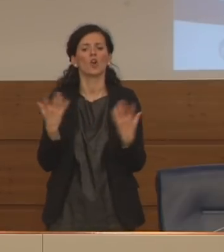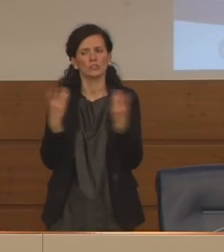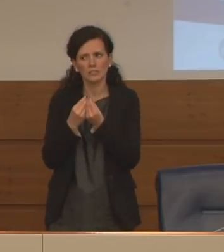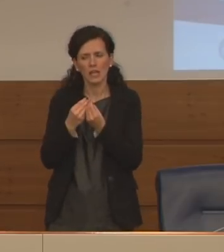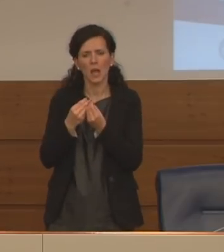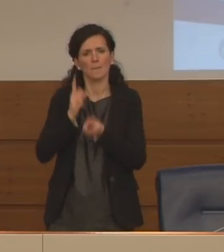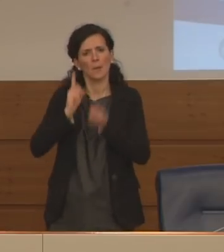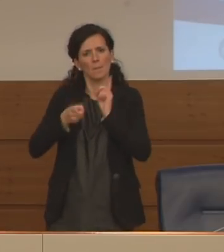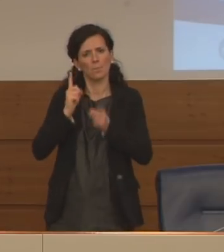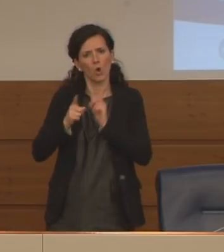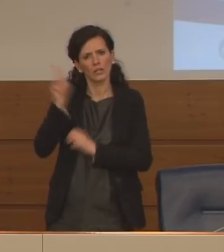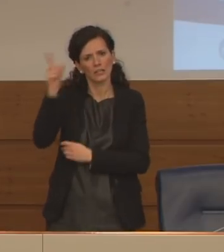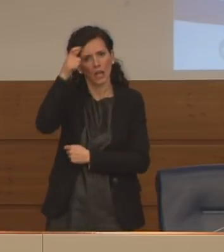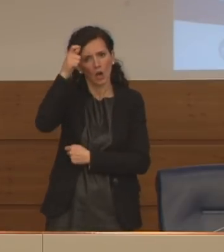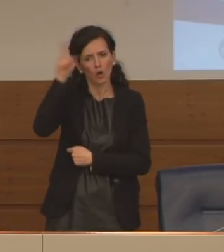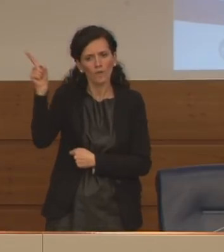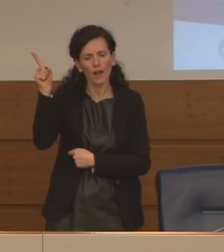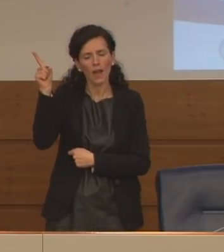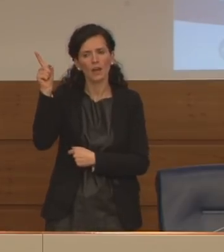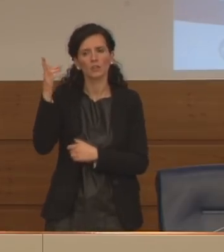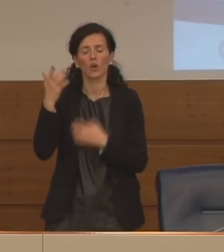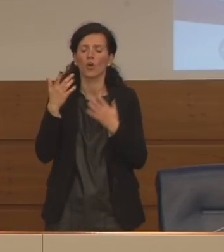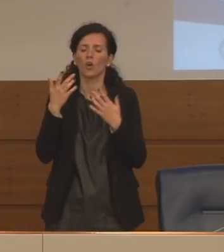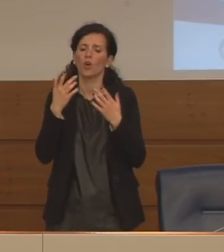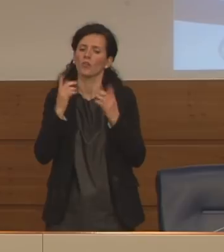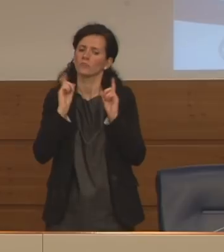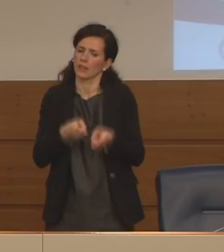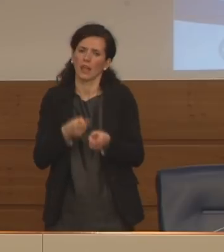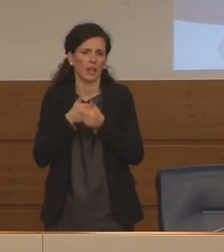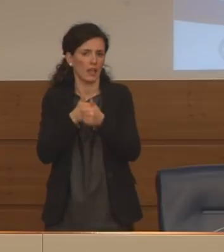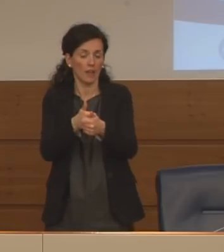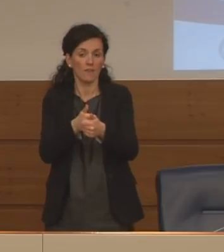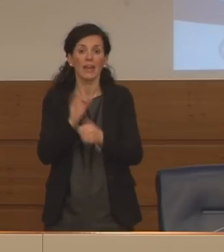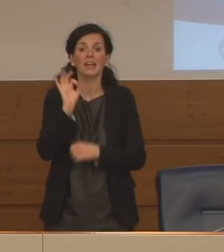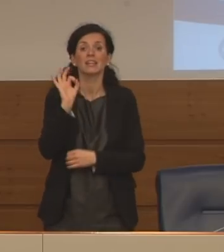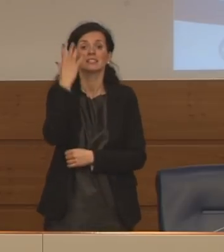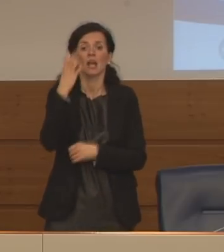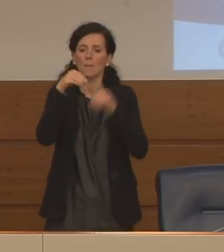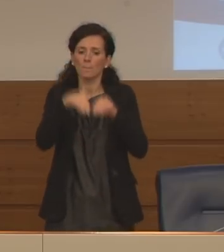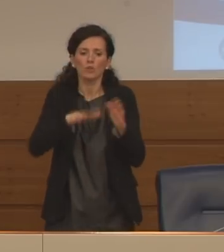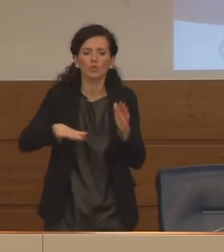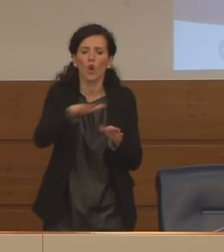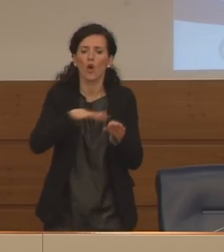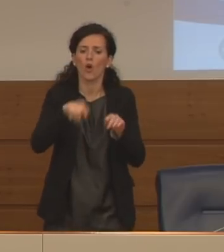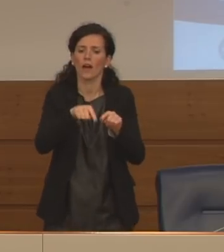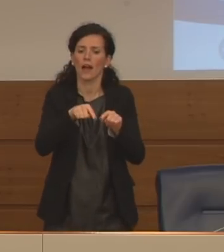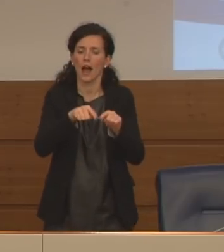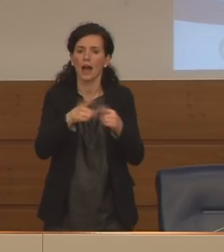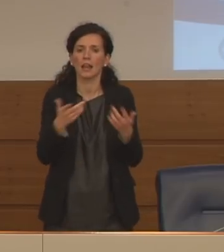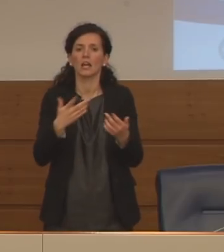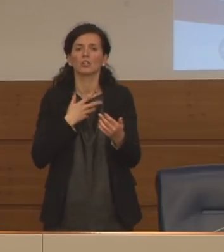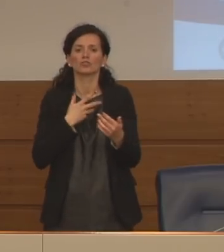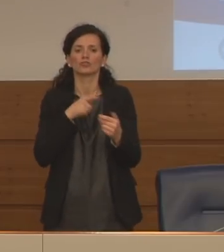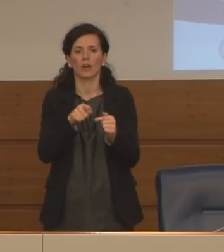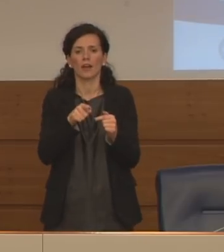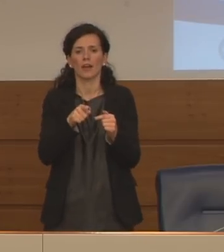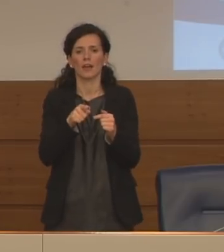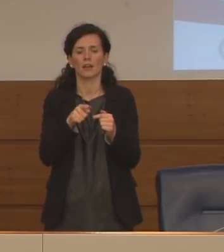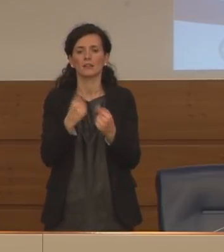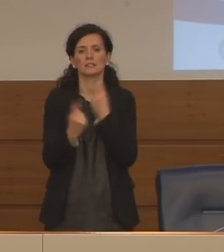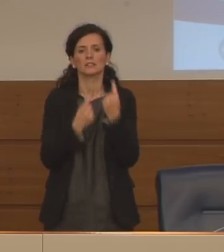quelle che dovevano essere prese poi se localmente ci sono degli sfori in